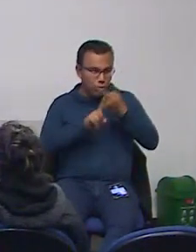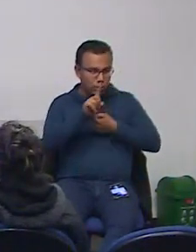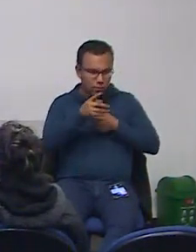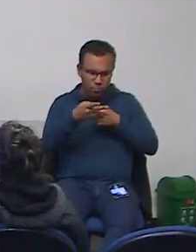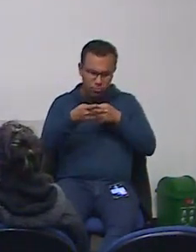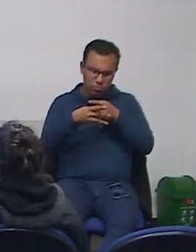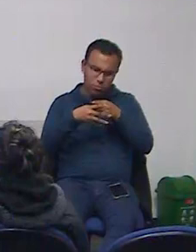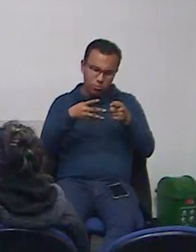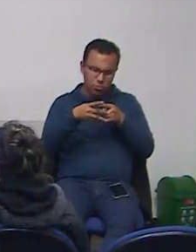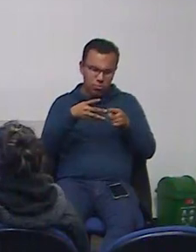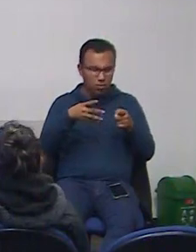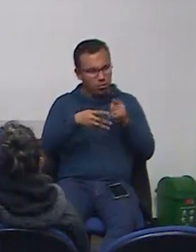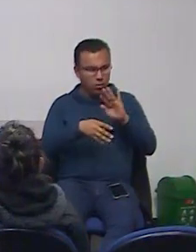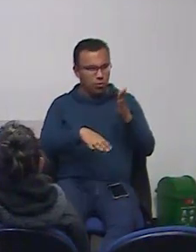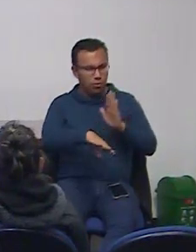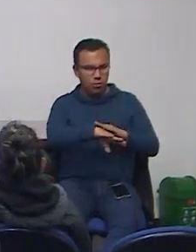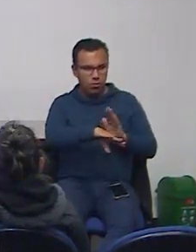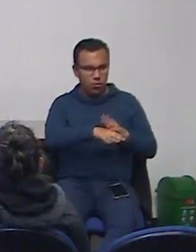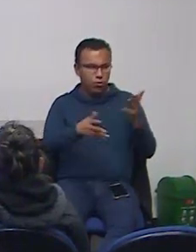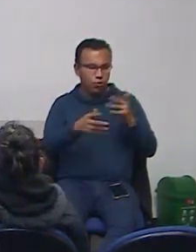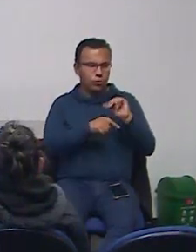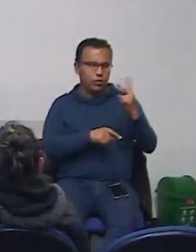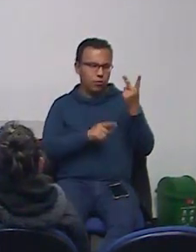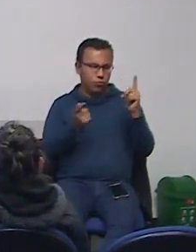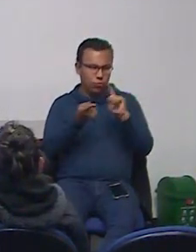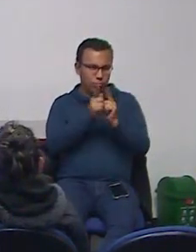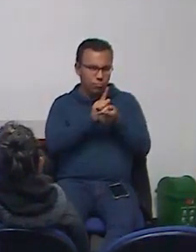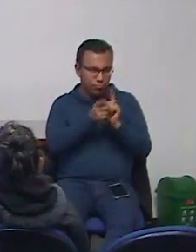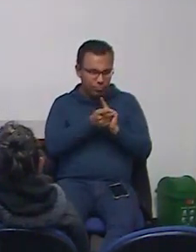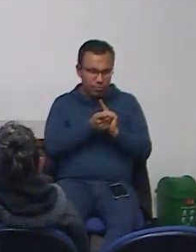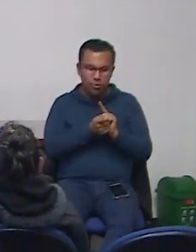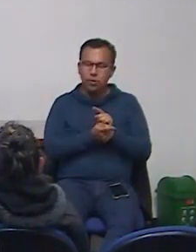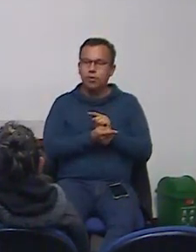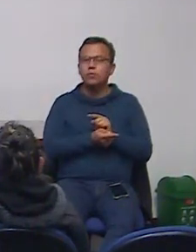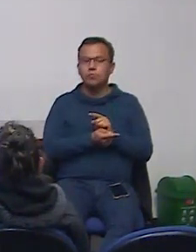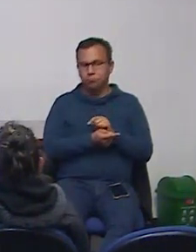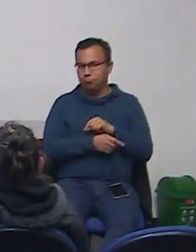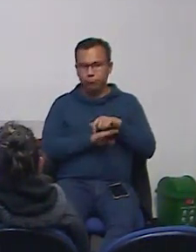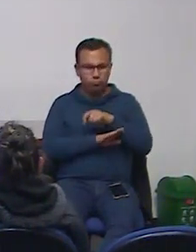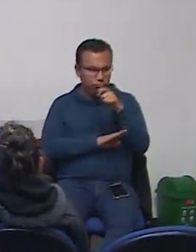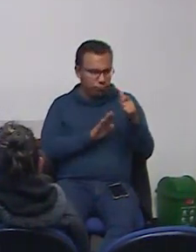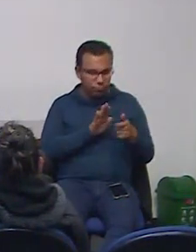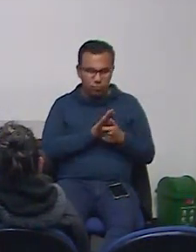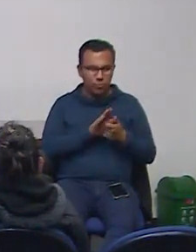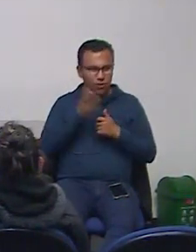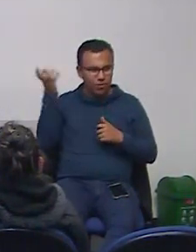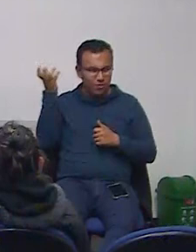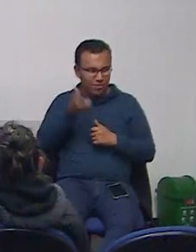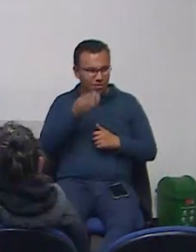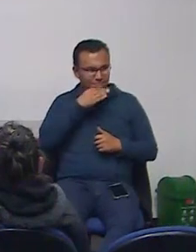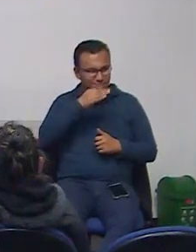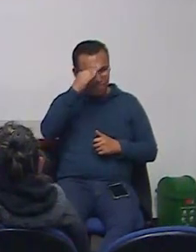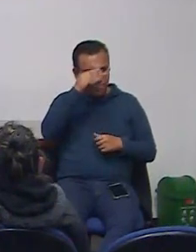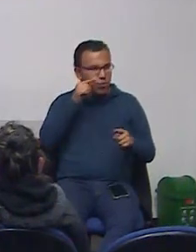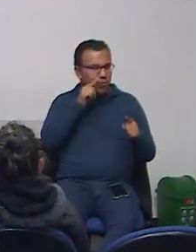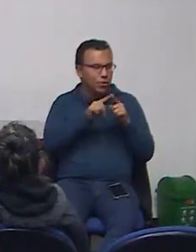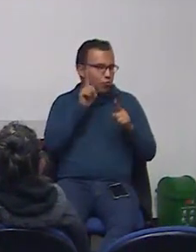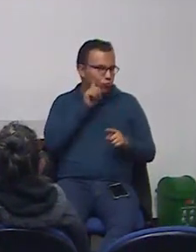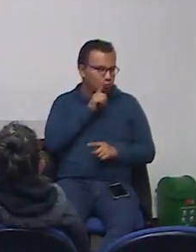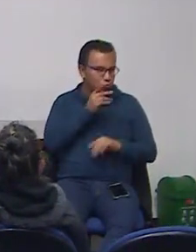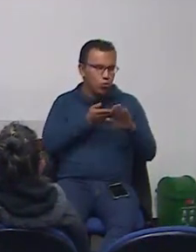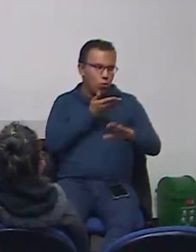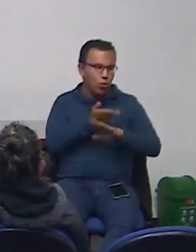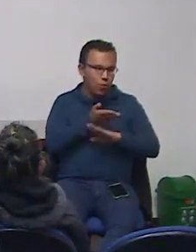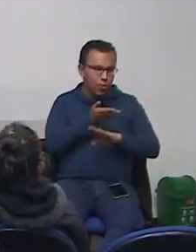semana les estaré confirmando el lugar de nuestro segundo encuentro que como les dije es con Rueda flotante eh teatro para sordos una